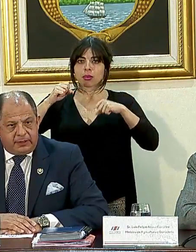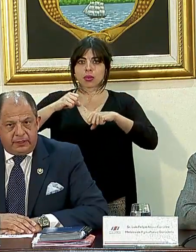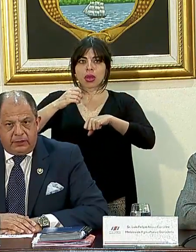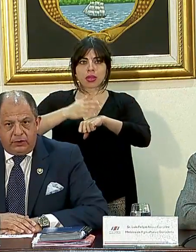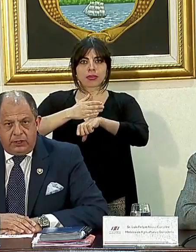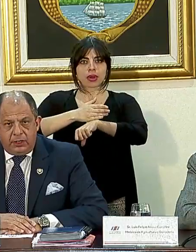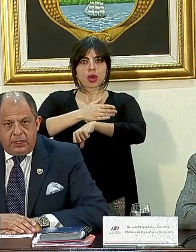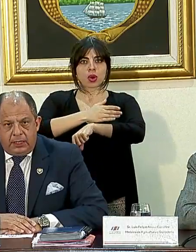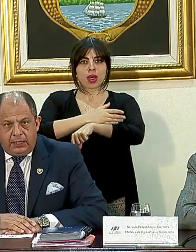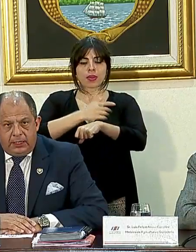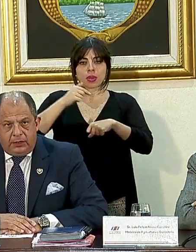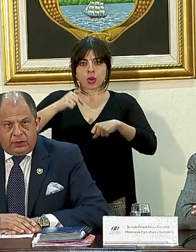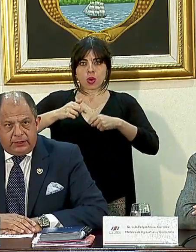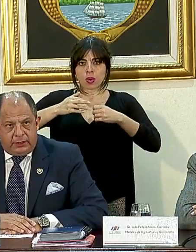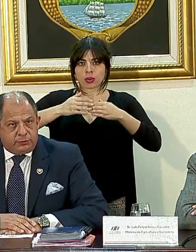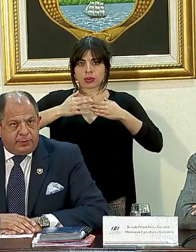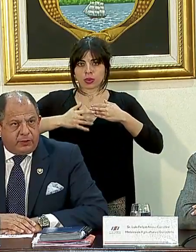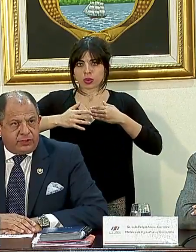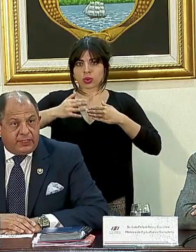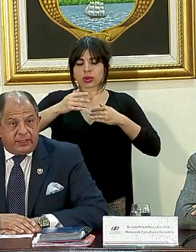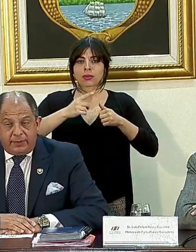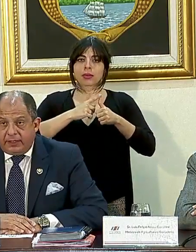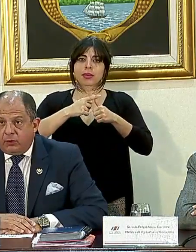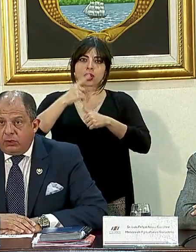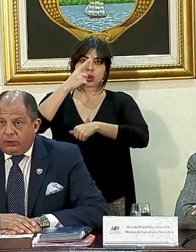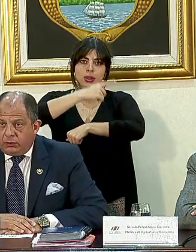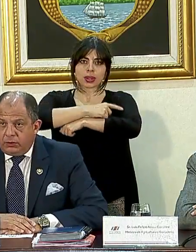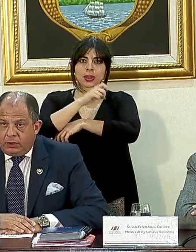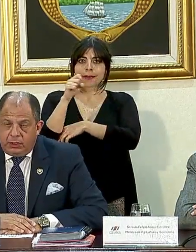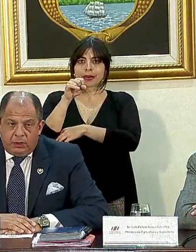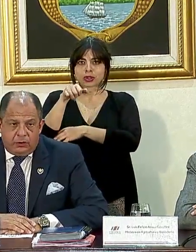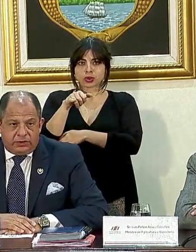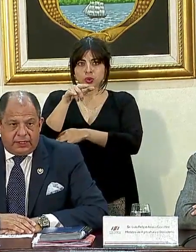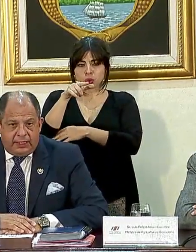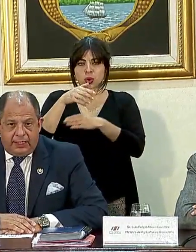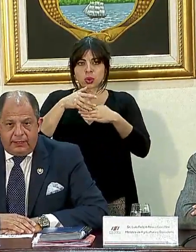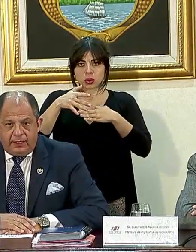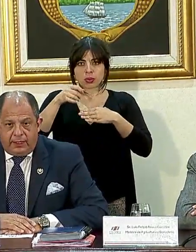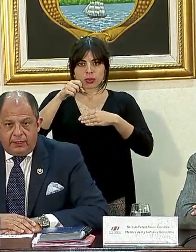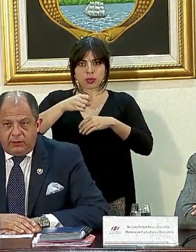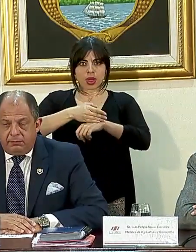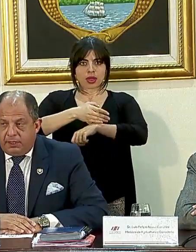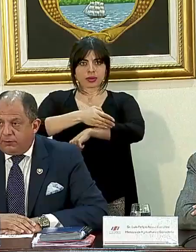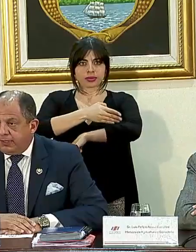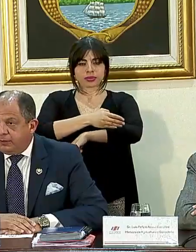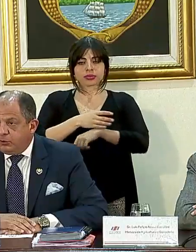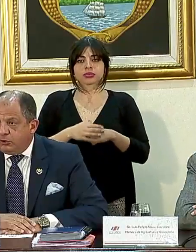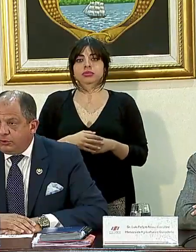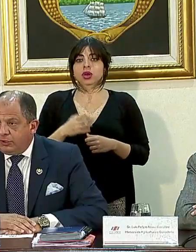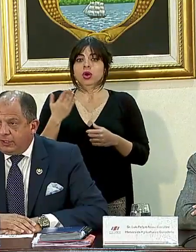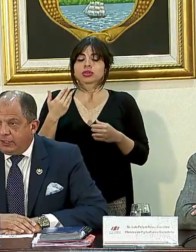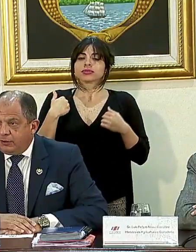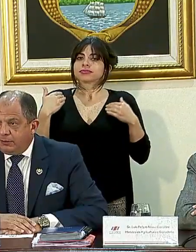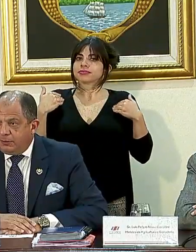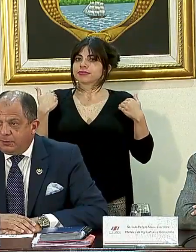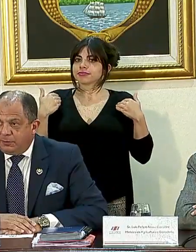país a partir de hoy y durante los primeros días del mes de julio, cosa que me complace